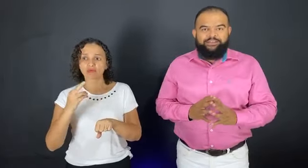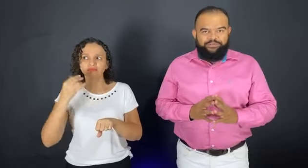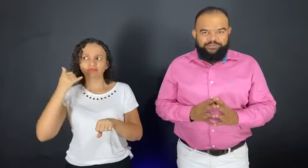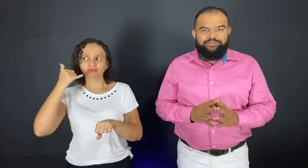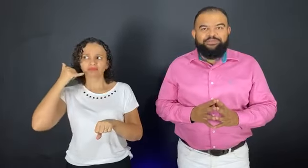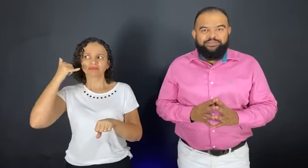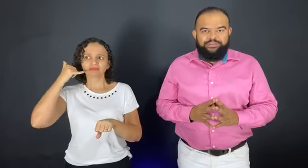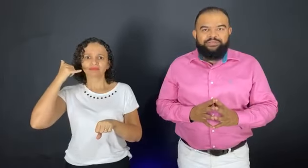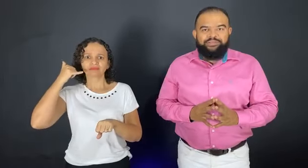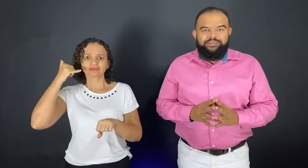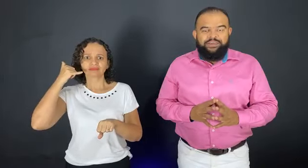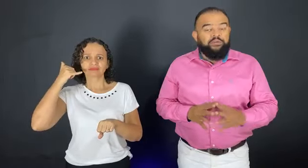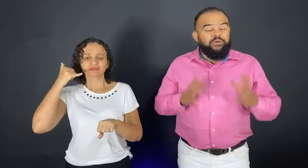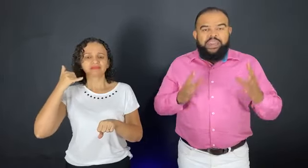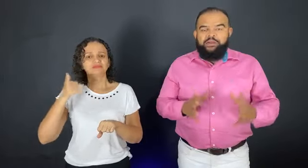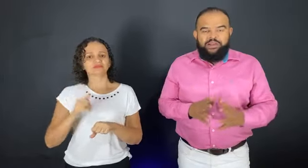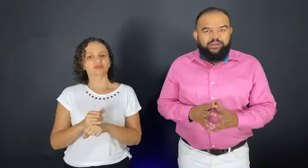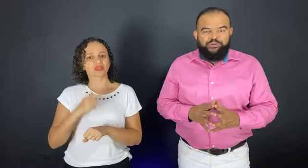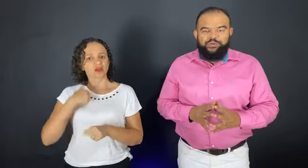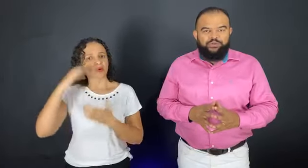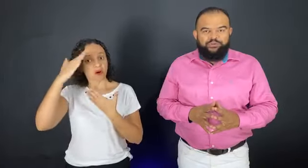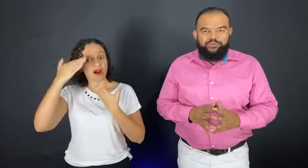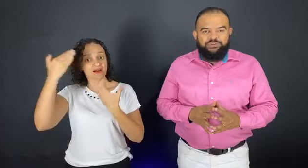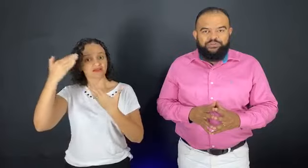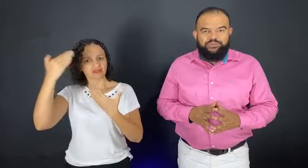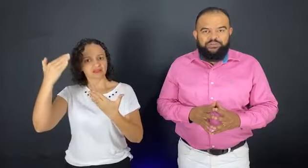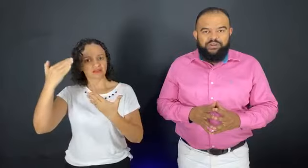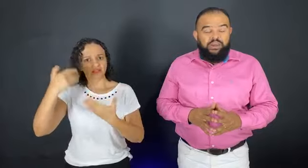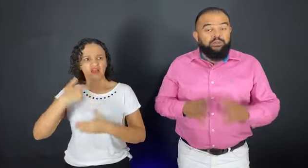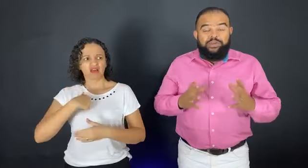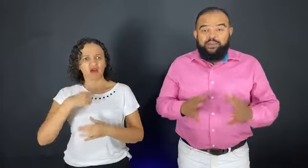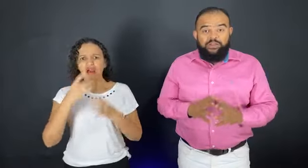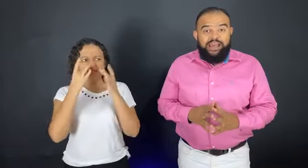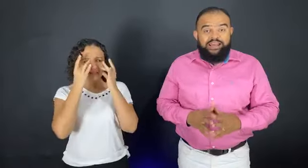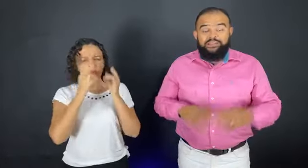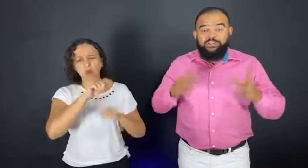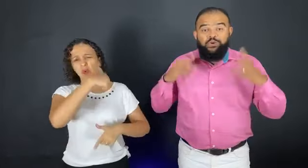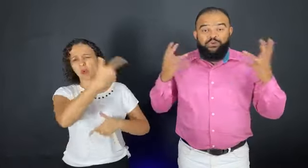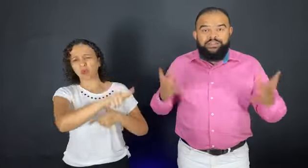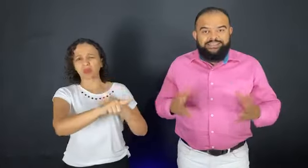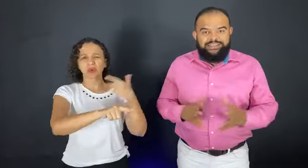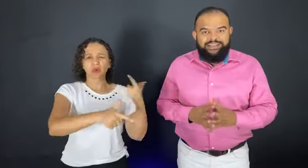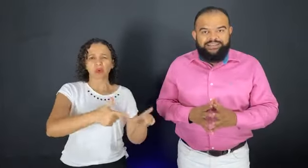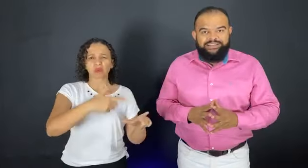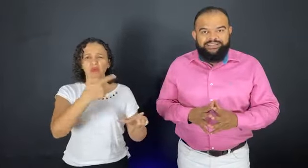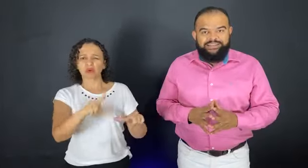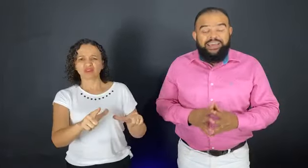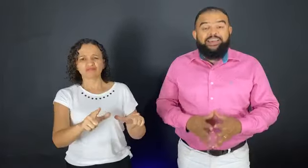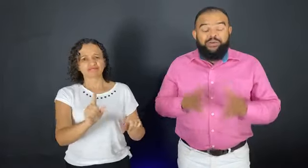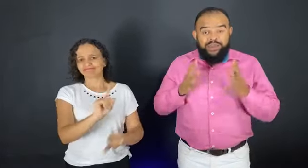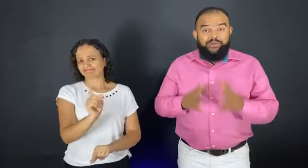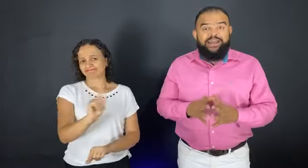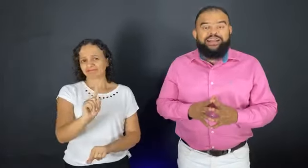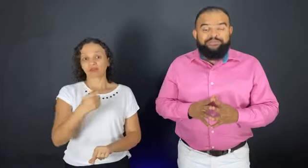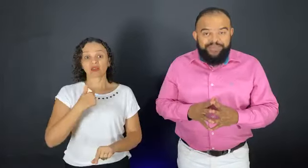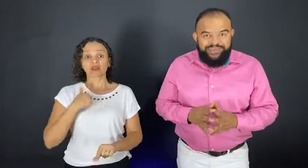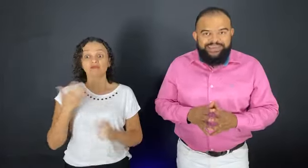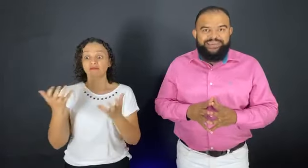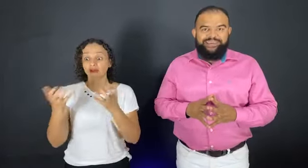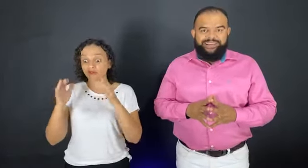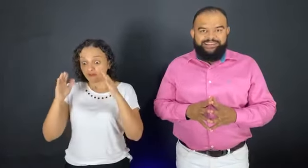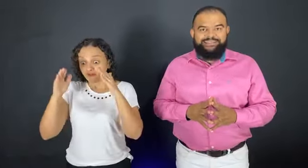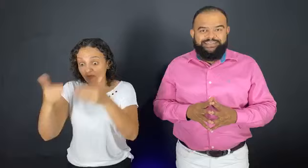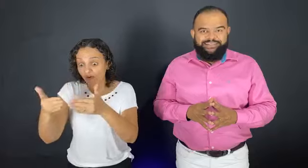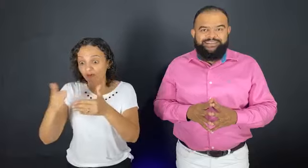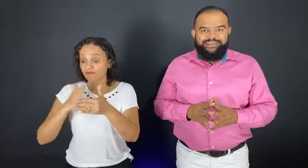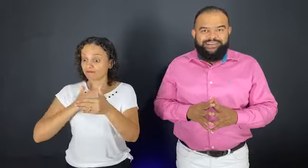sou grato. Eu não quero olhar os outros. Eu não quero olhar as outras igrejas. Eu quero olhar a